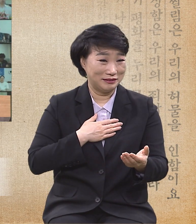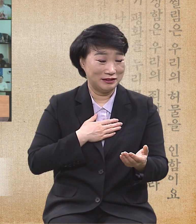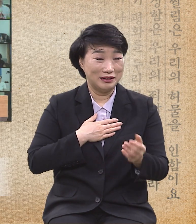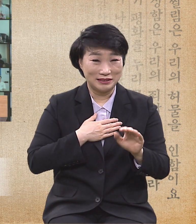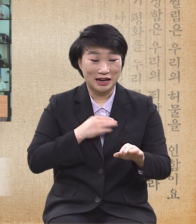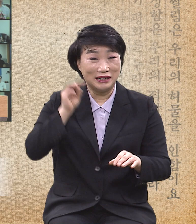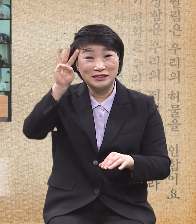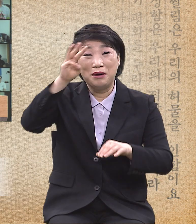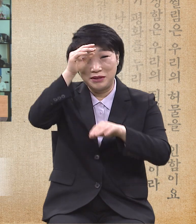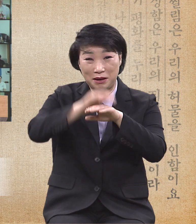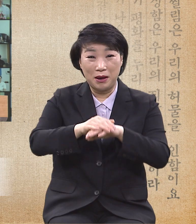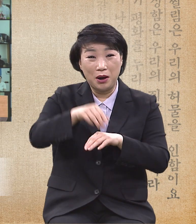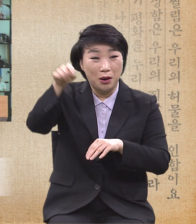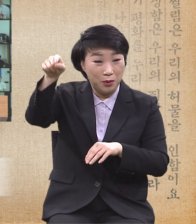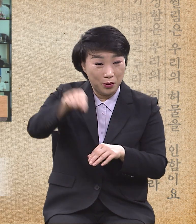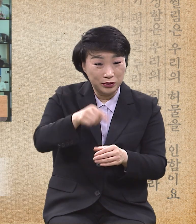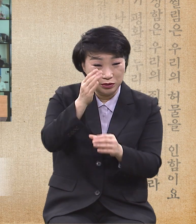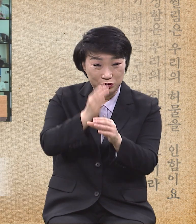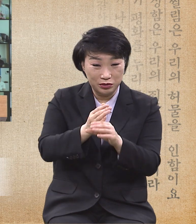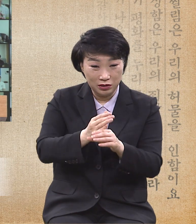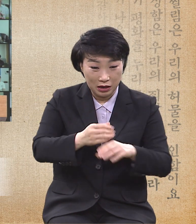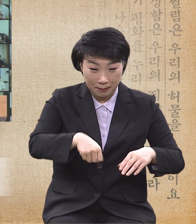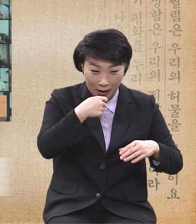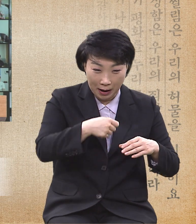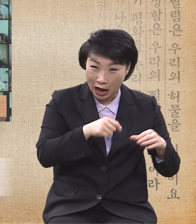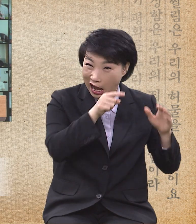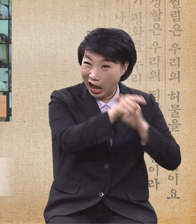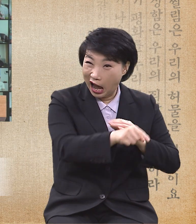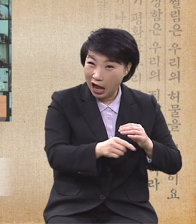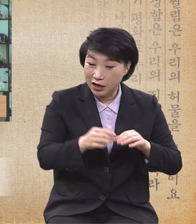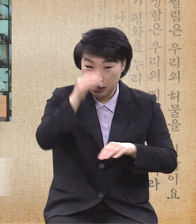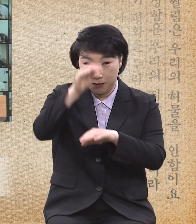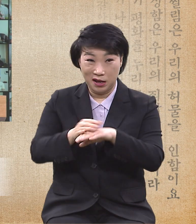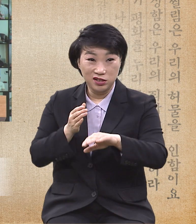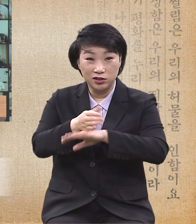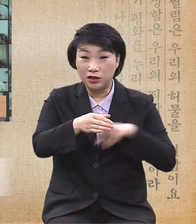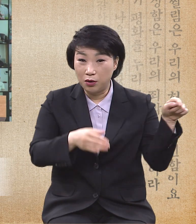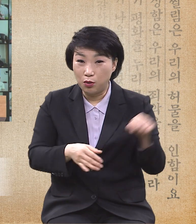그래서 3일 예배 오다가도 밥 먹어야 되니까 늦잖아.